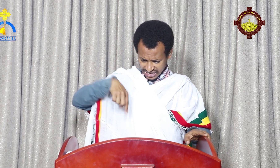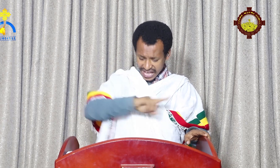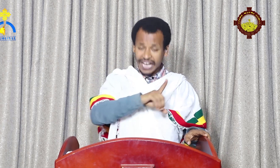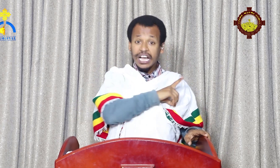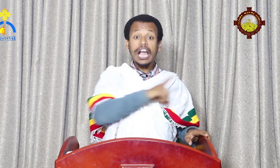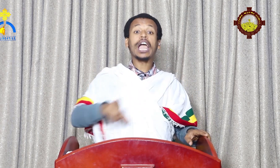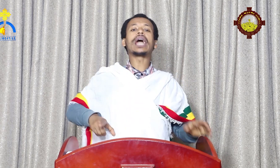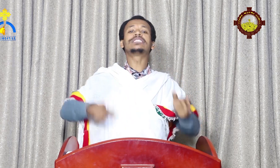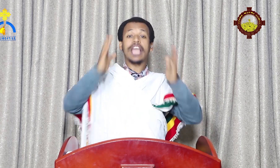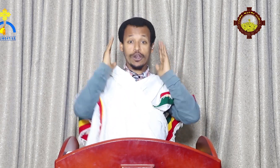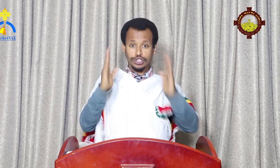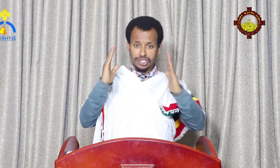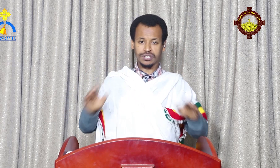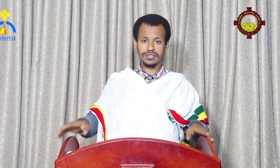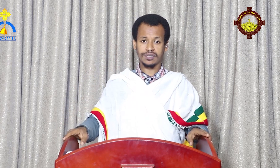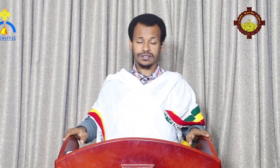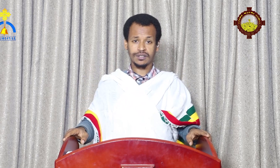እኛ ክርስቲያኖች